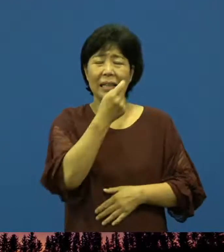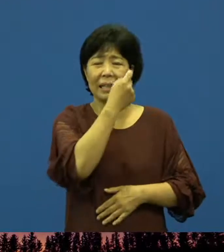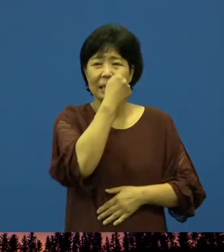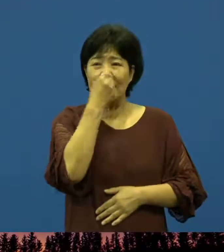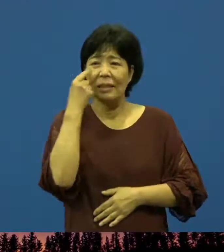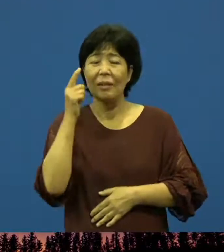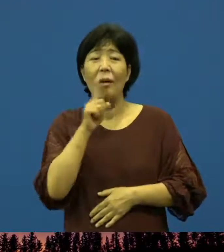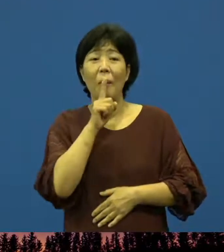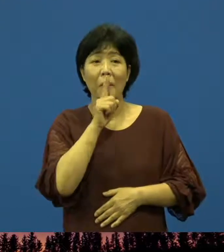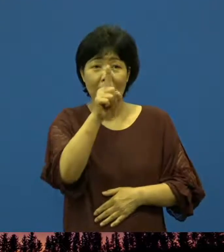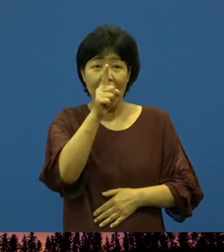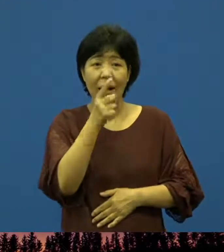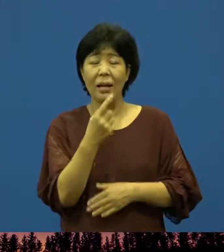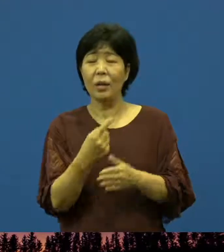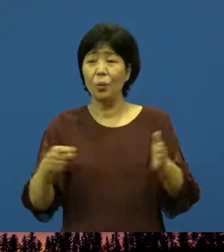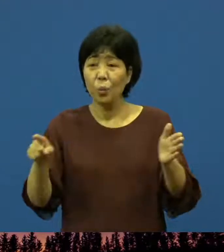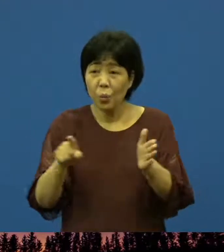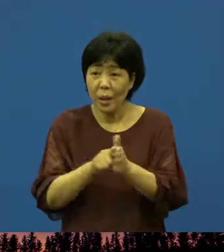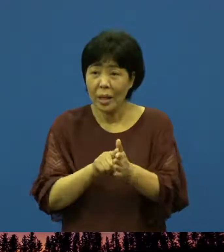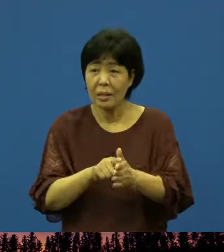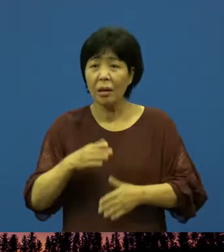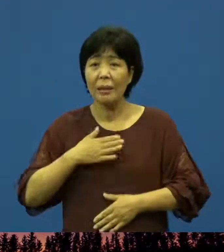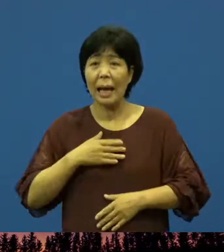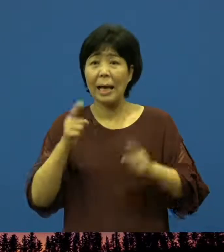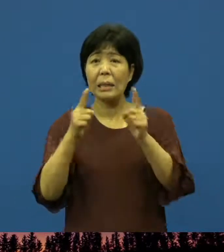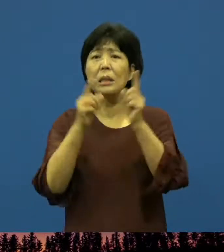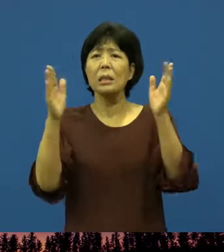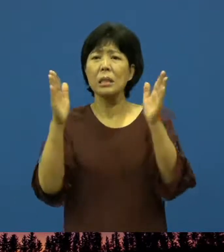이전에 선행되는 게 뭘까요? 내가 그것을 보아야,